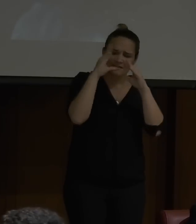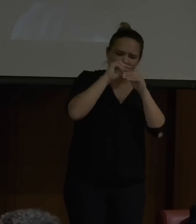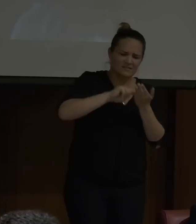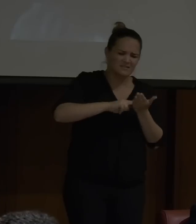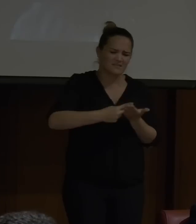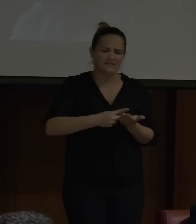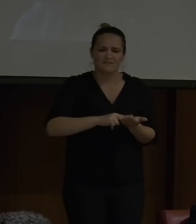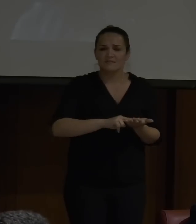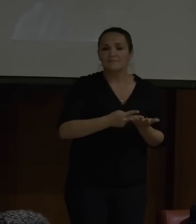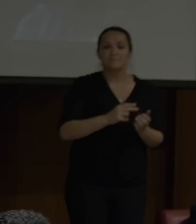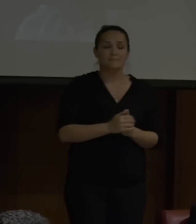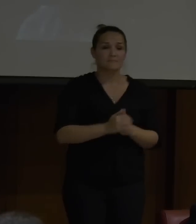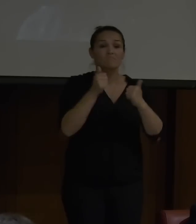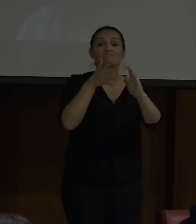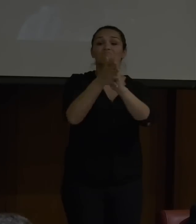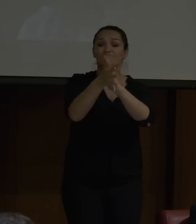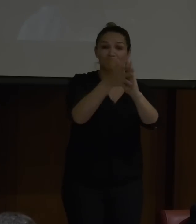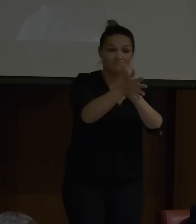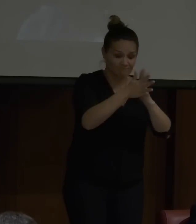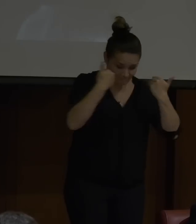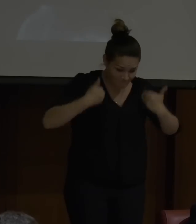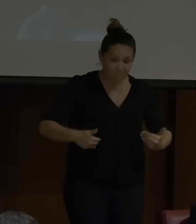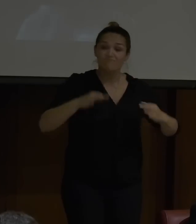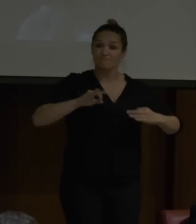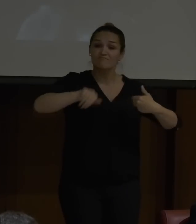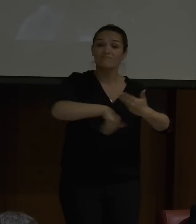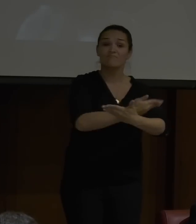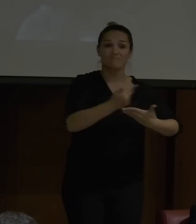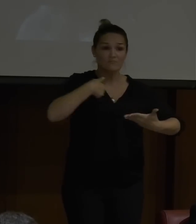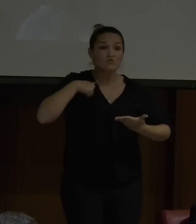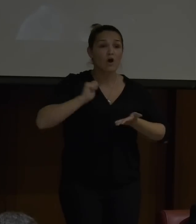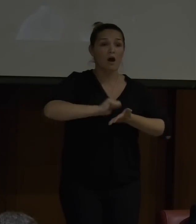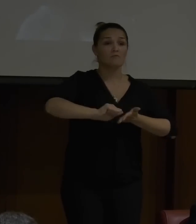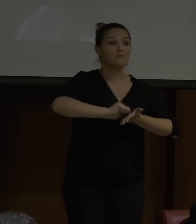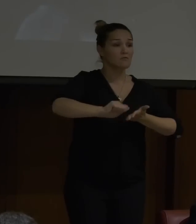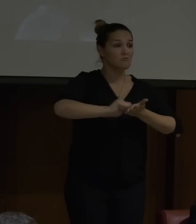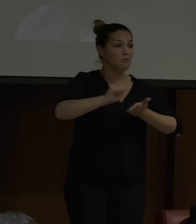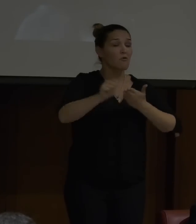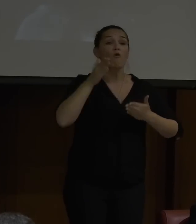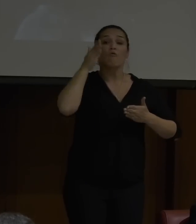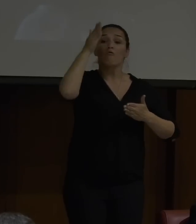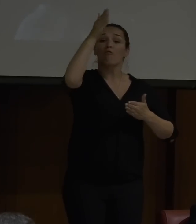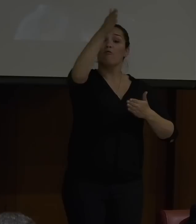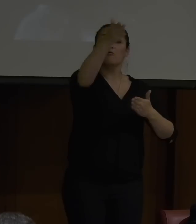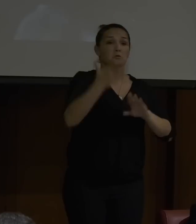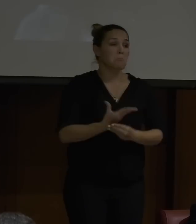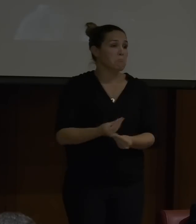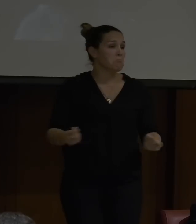agonía. Yo les cuento que soy el compositor, pero yo sé que más tarde llego a quedar en la